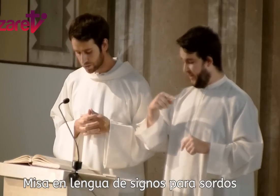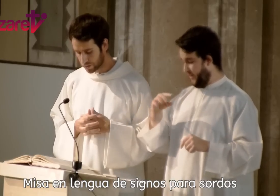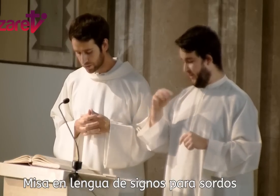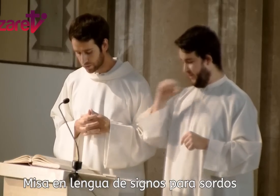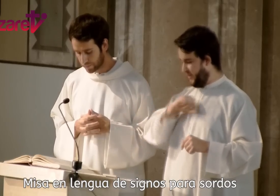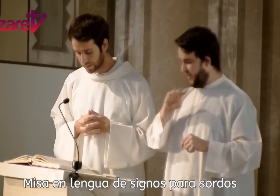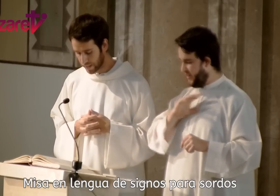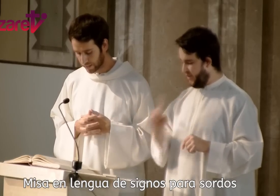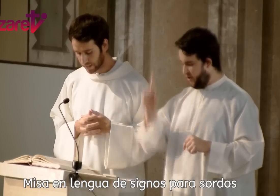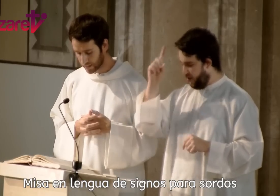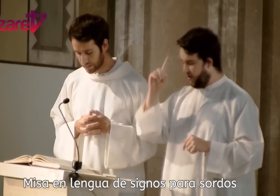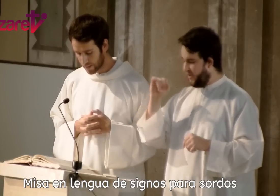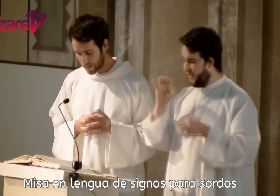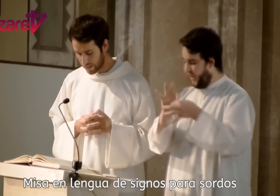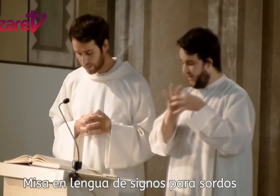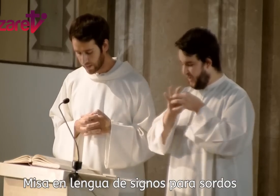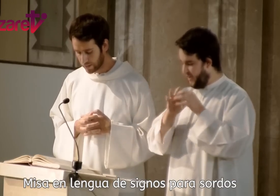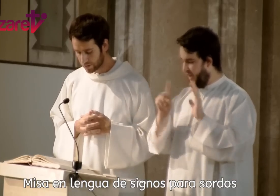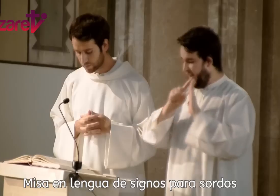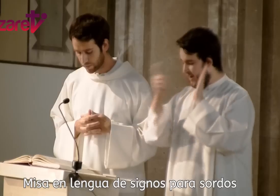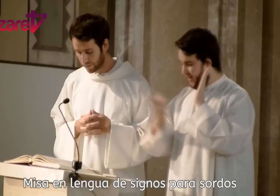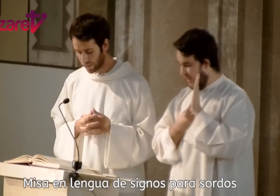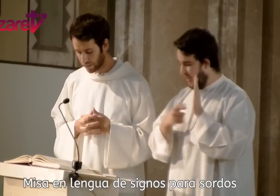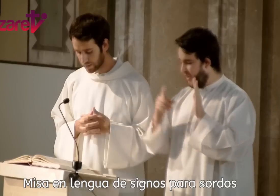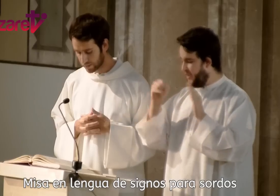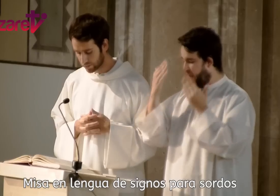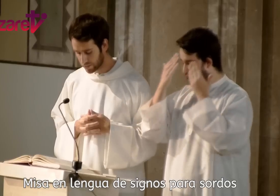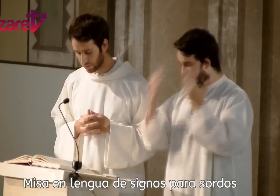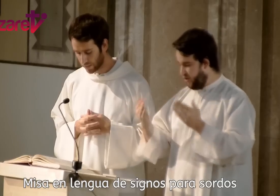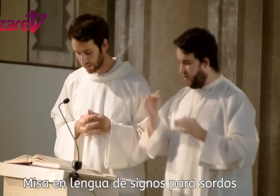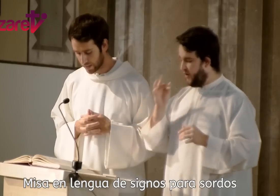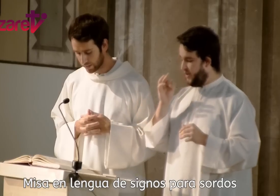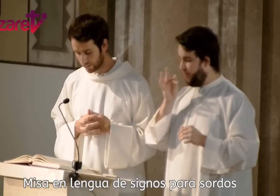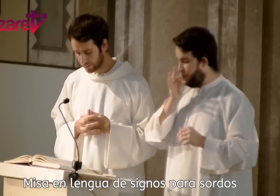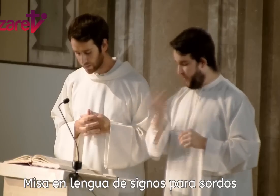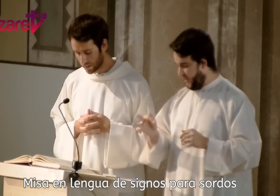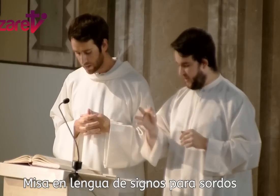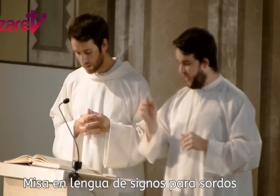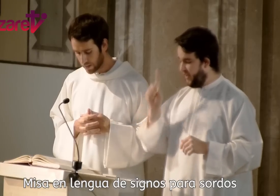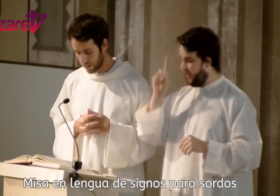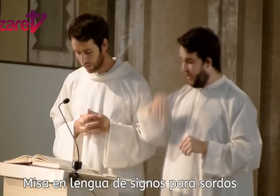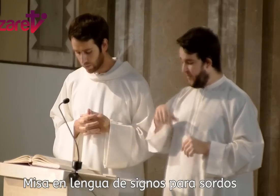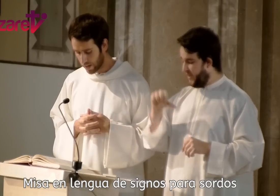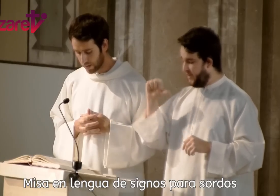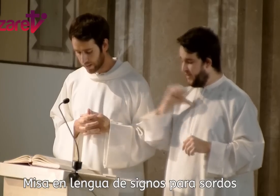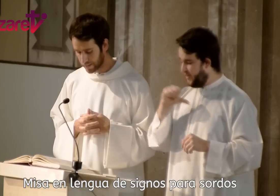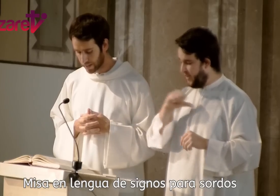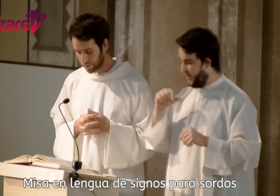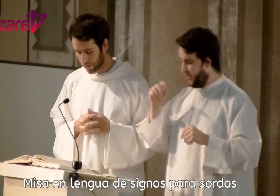Suyos son los patriarcas, y de ellos procede el Cristo, según la carne, el cual está por